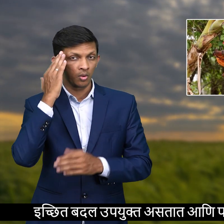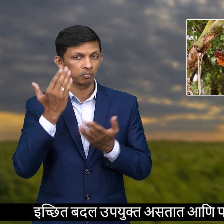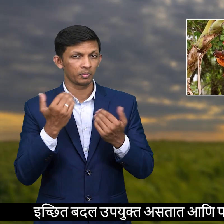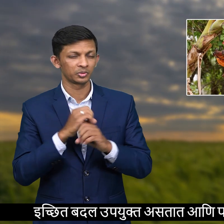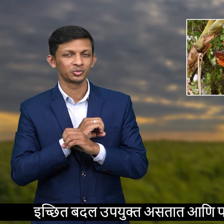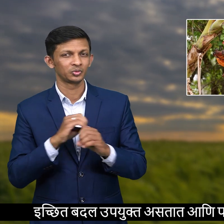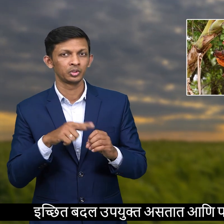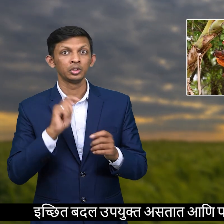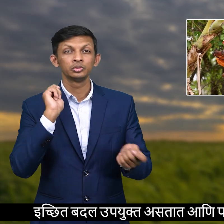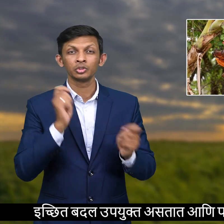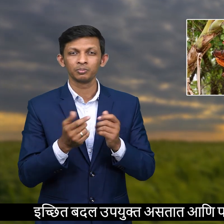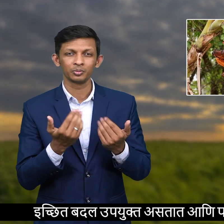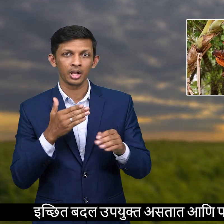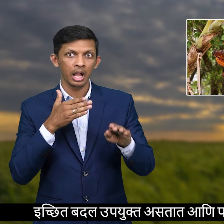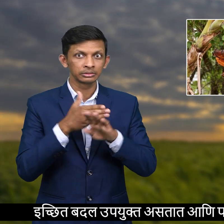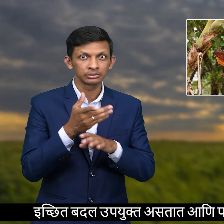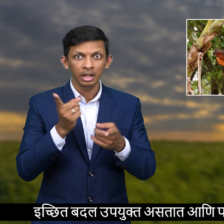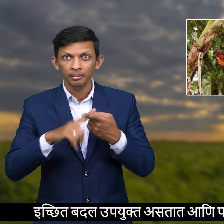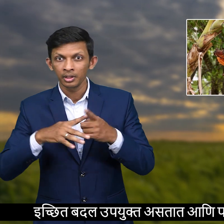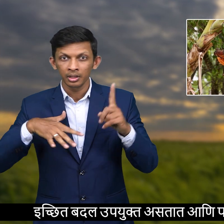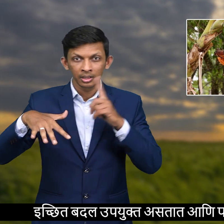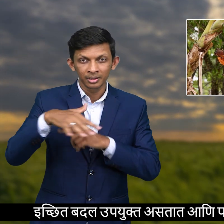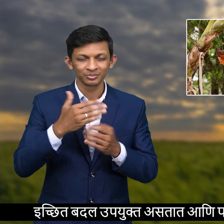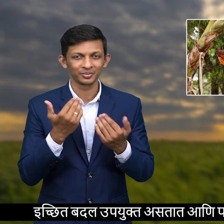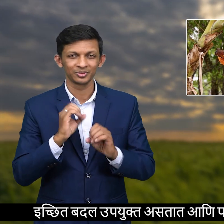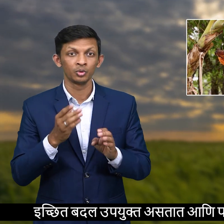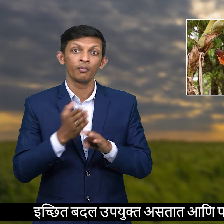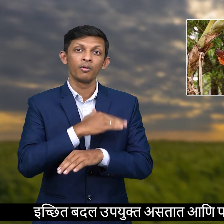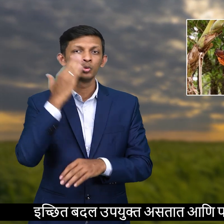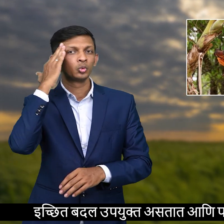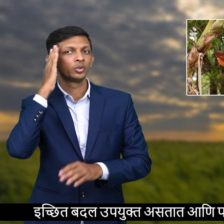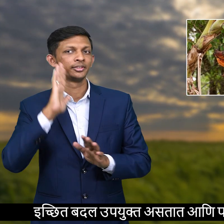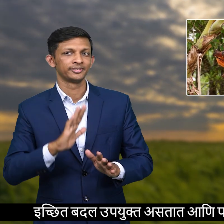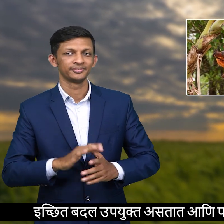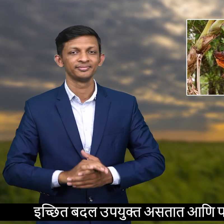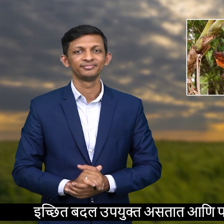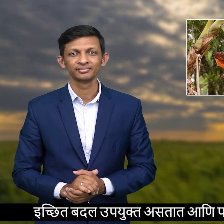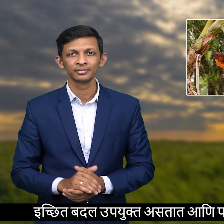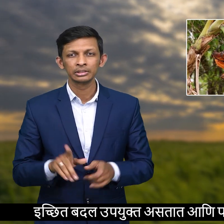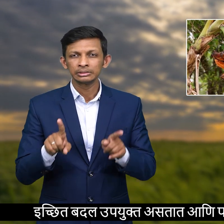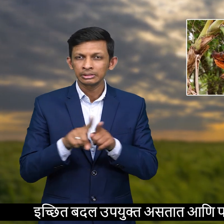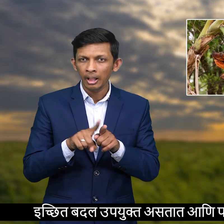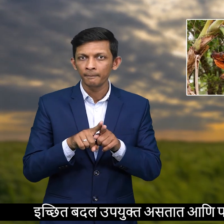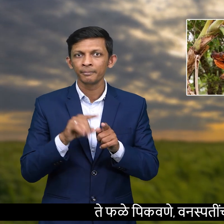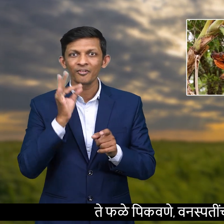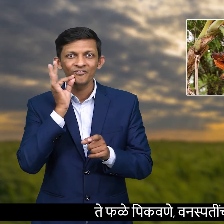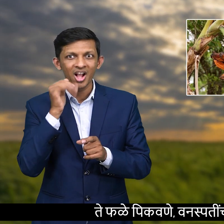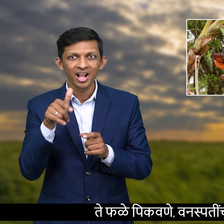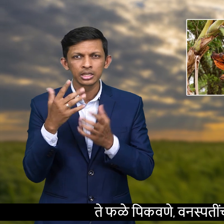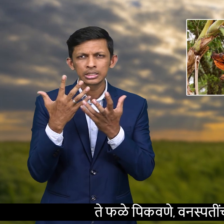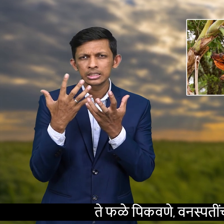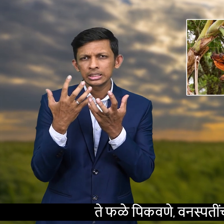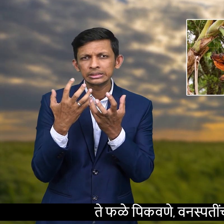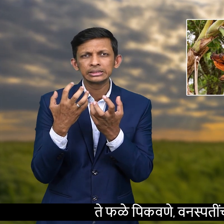इच्छित बदल उपयुक्त असतात आणि पर्यावरणासाठी हानिकारक नसतात आणि इच्छित असतात.